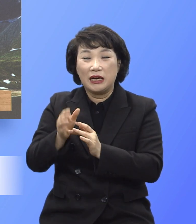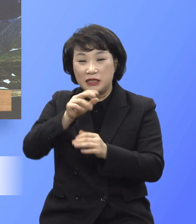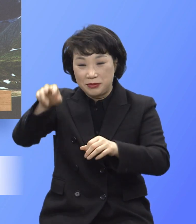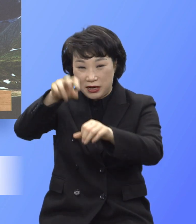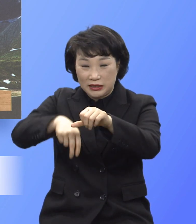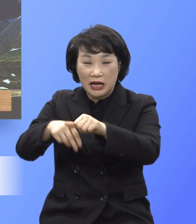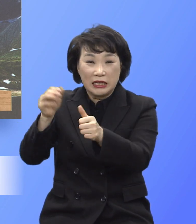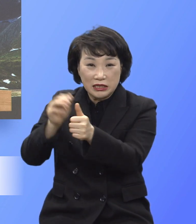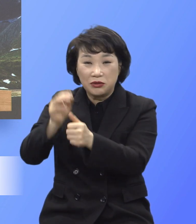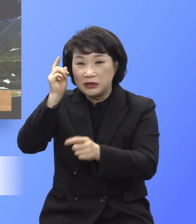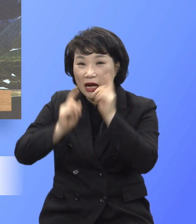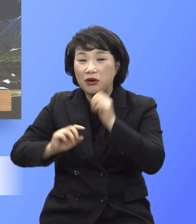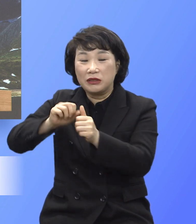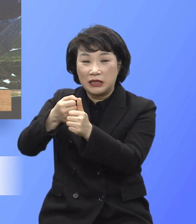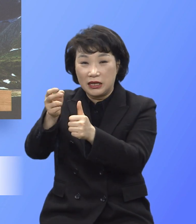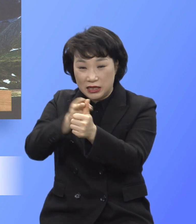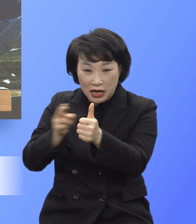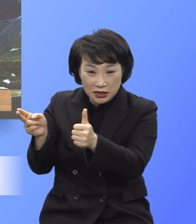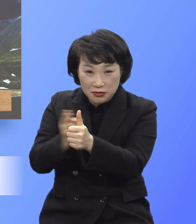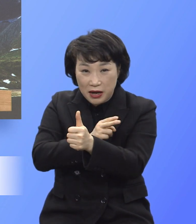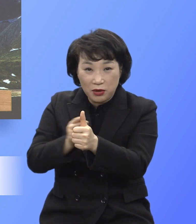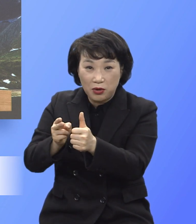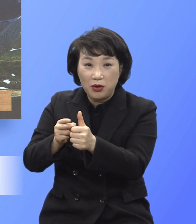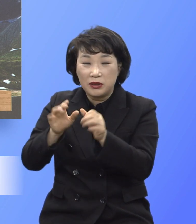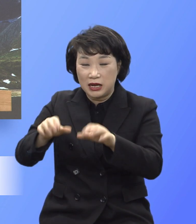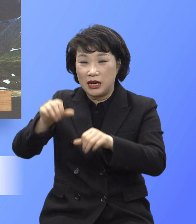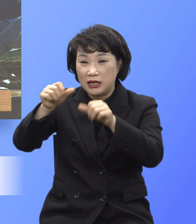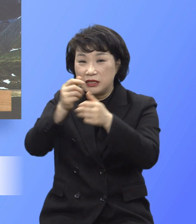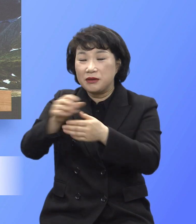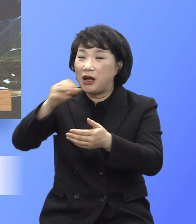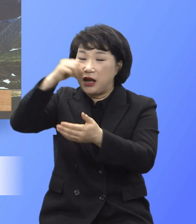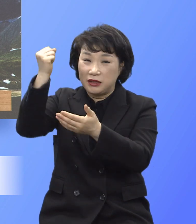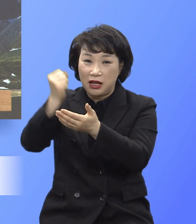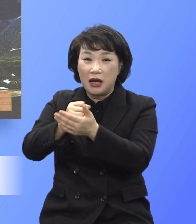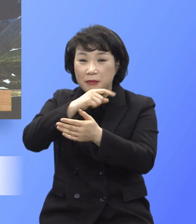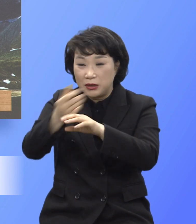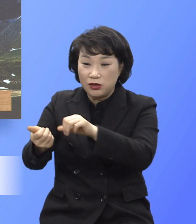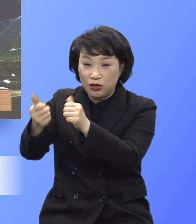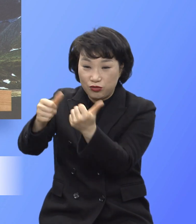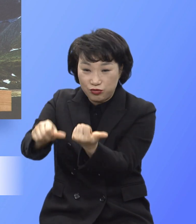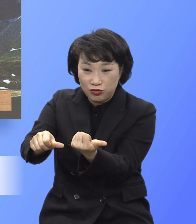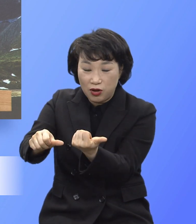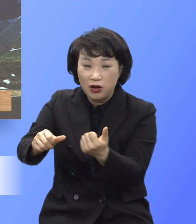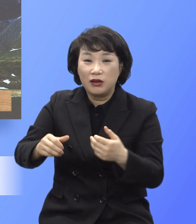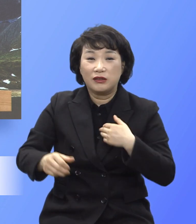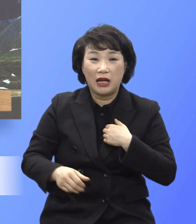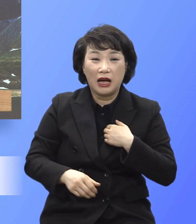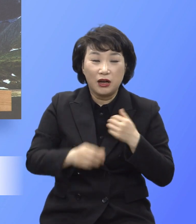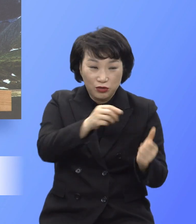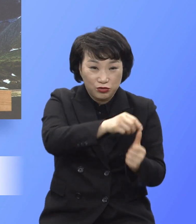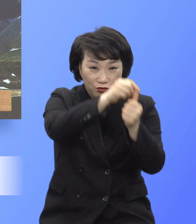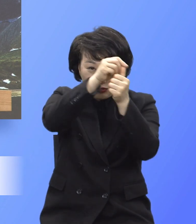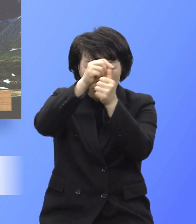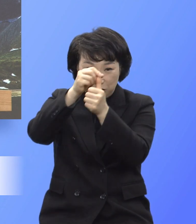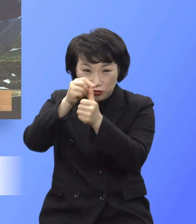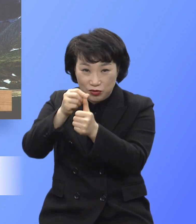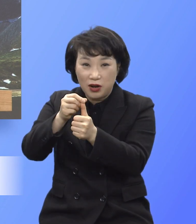찔리고 상하고 징계받고 채찍에 맞으시고 십자가에 피 흘려 죽으셔서 나를